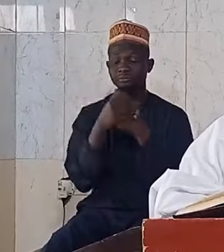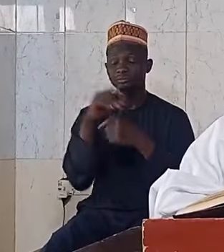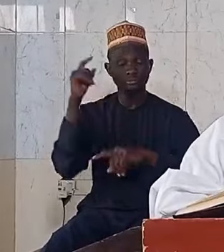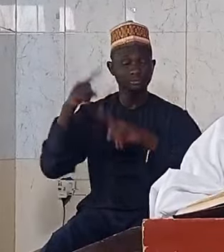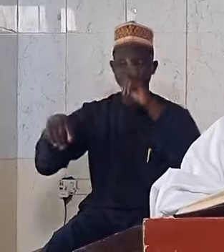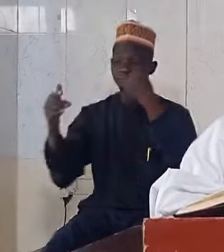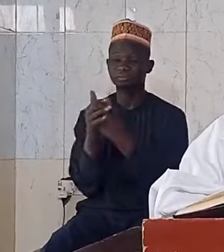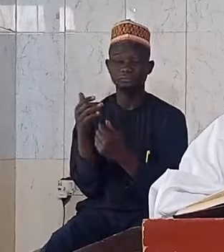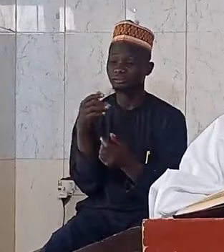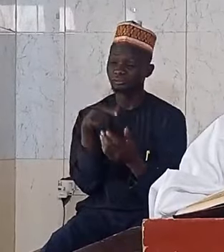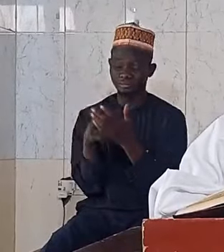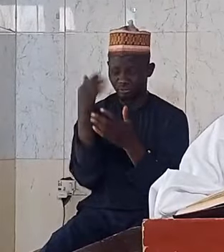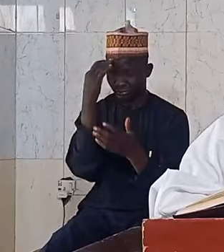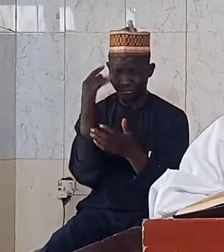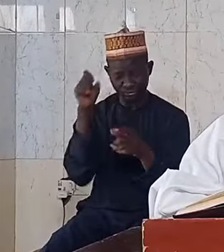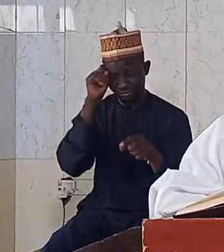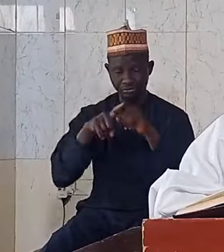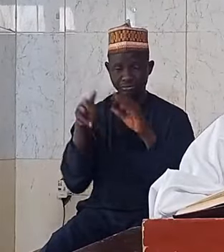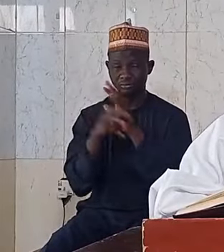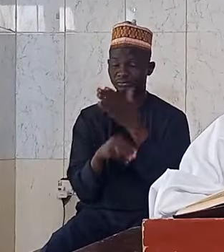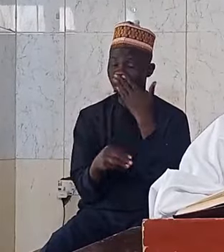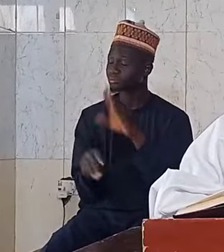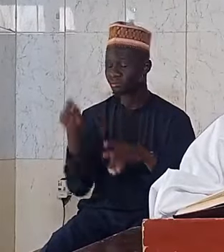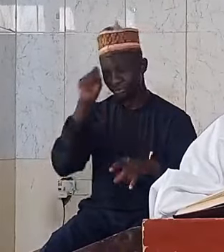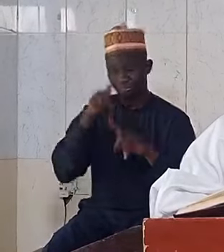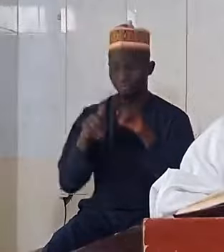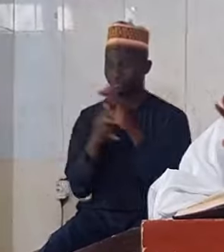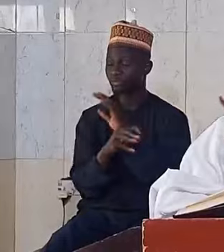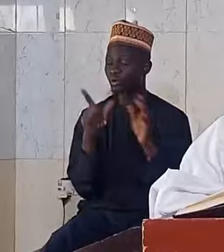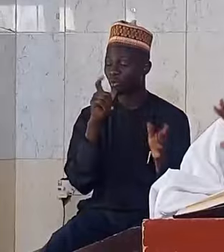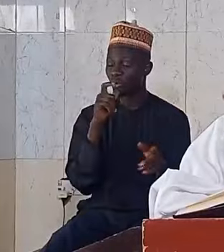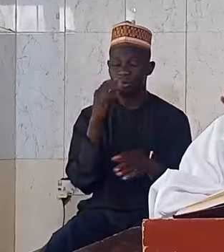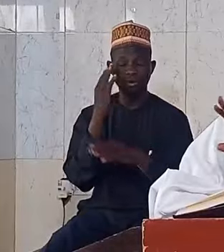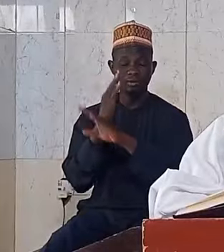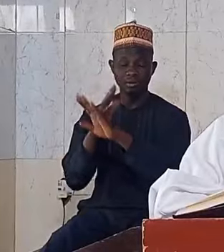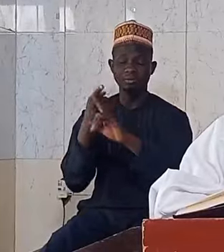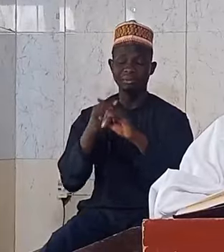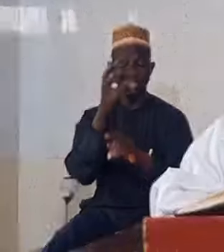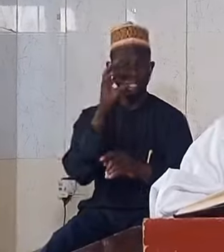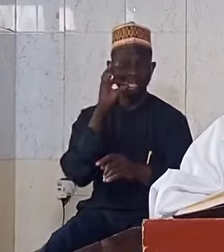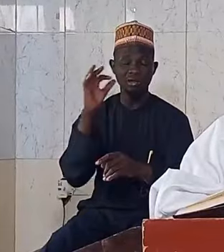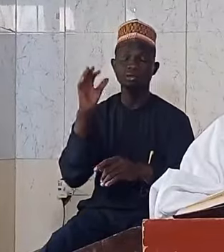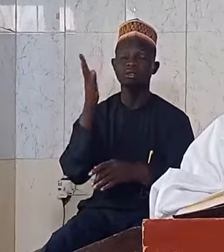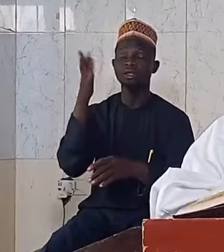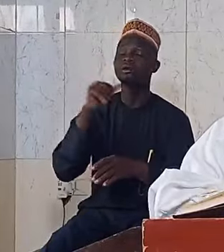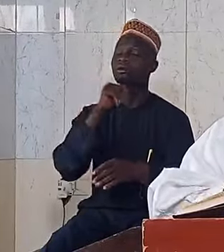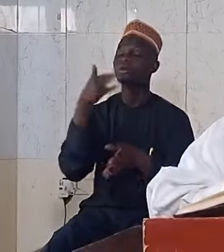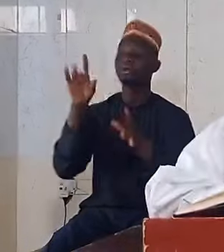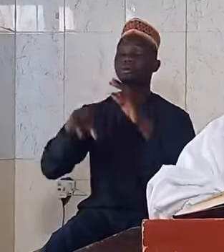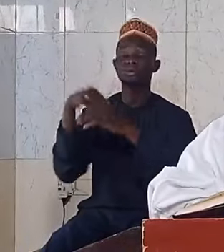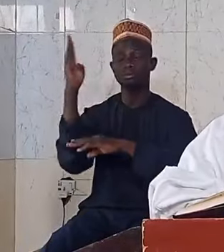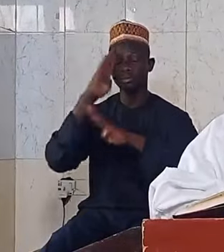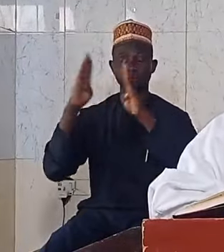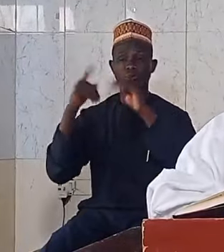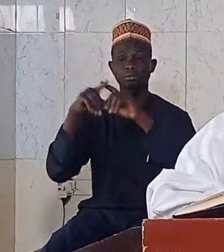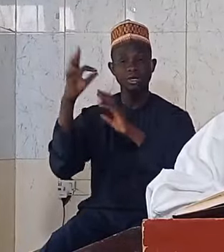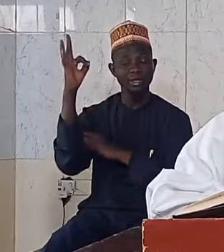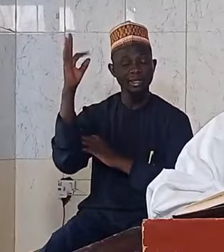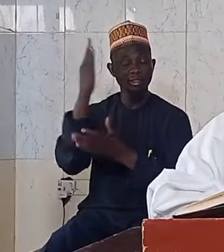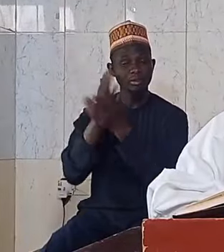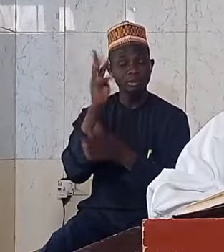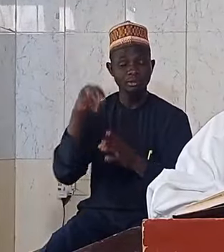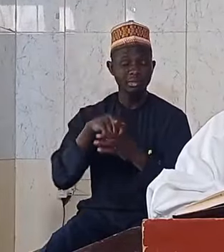ba kun dai tuna wannan yarjejeniya daga cikin waɗanda aka tsare suna Makka suna son su tafi Madina su yi hijira aka hana